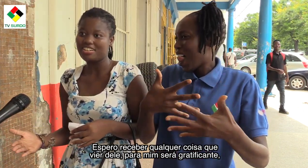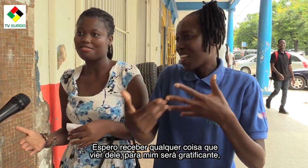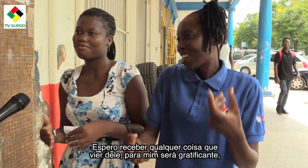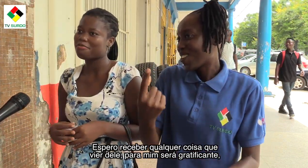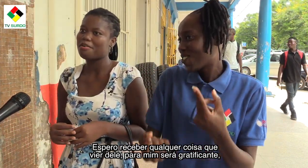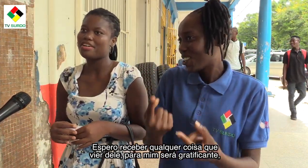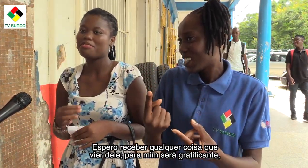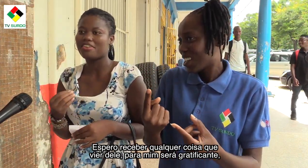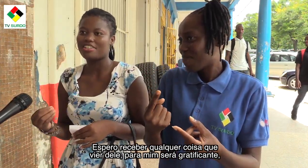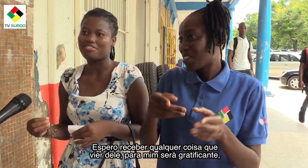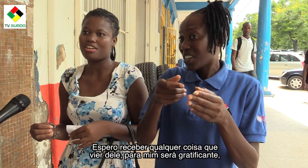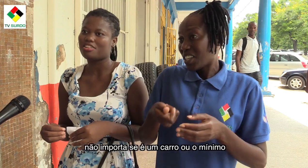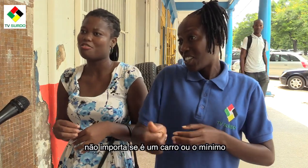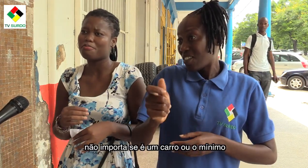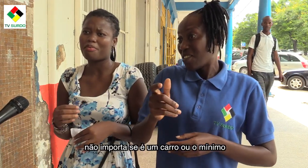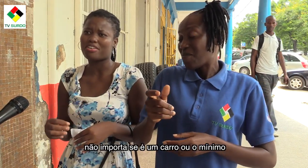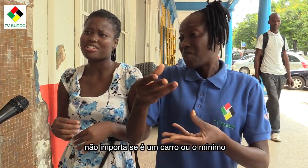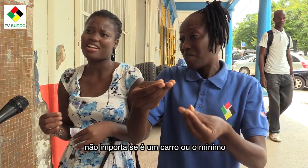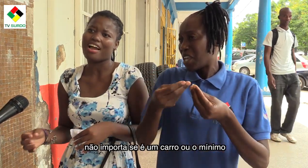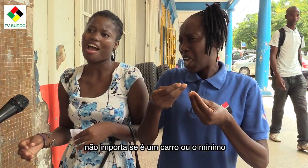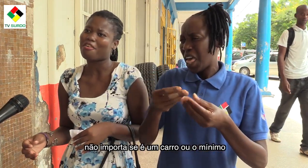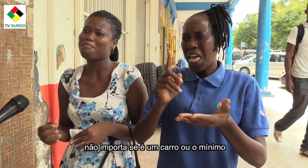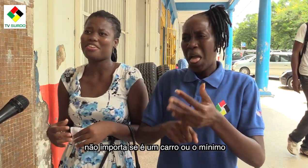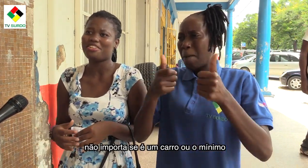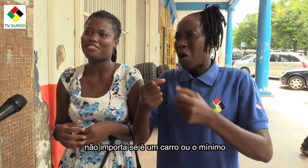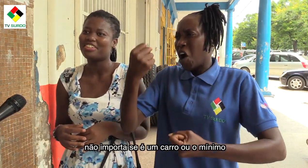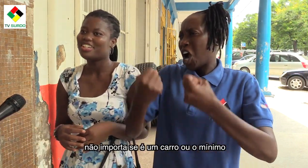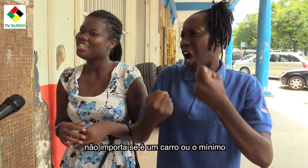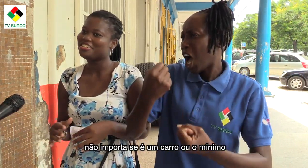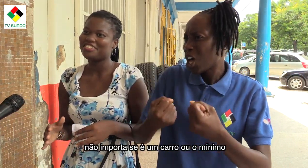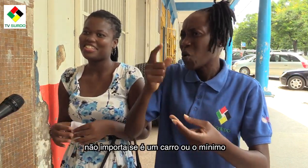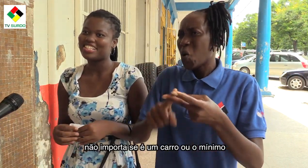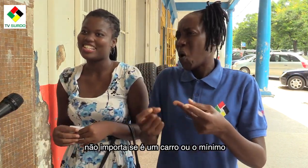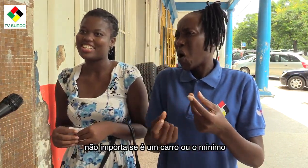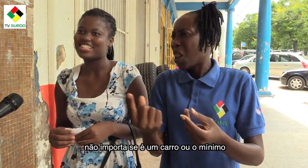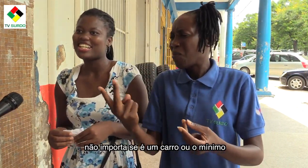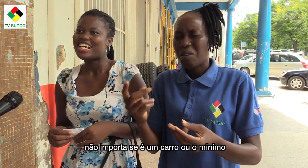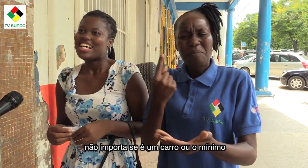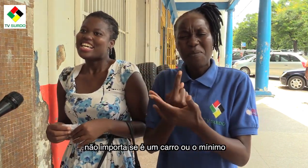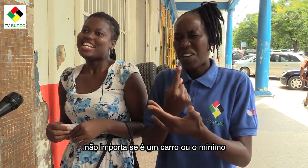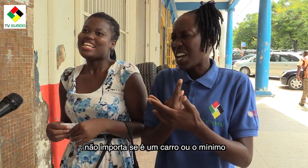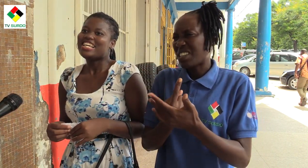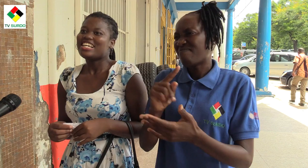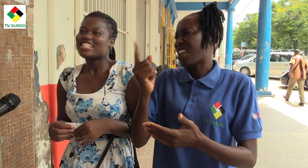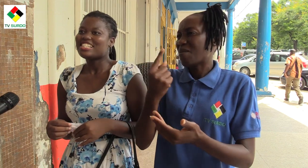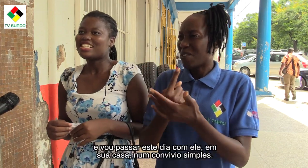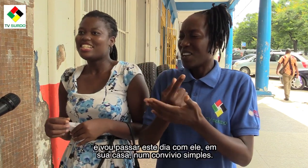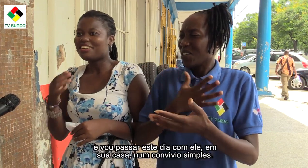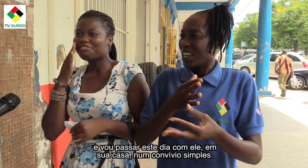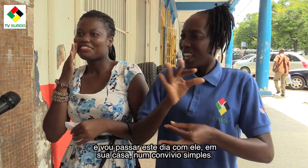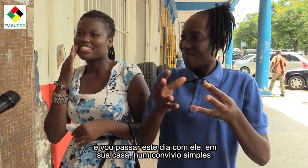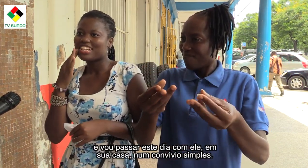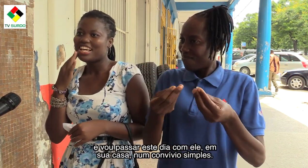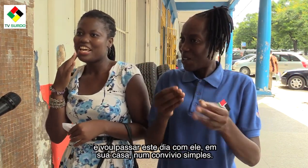vier dele, para mim é muito gratificante, não importa se é caro, mínimo, isso eu entendo é isso. E esse